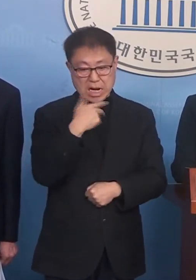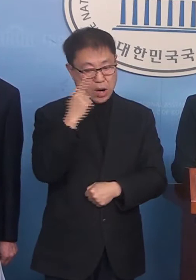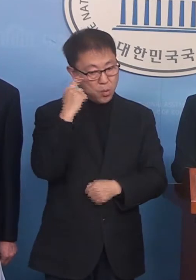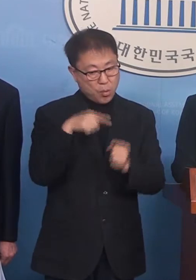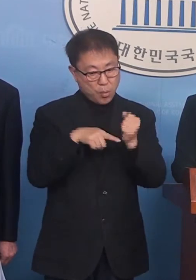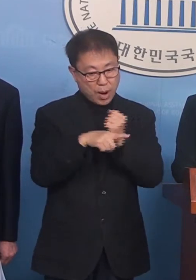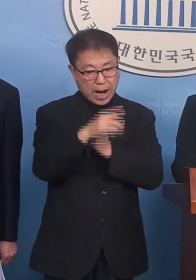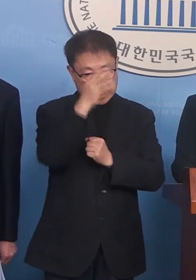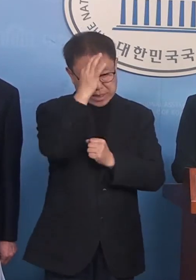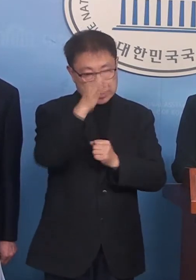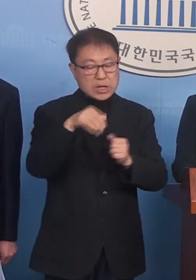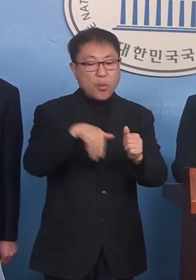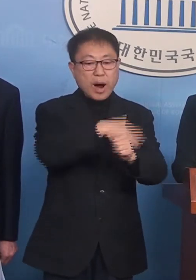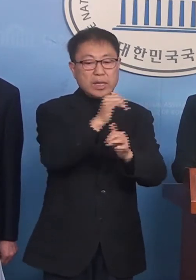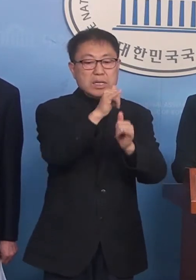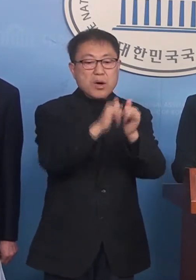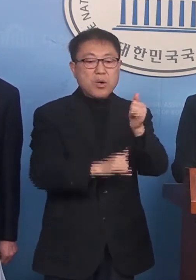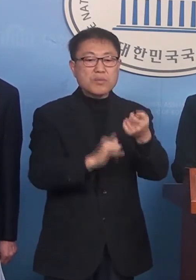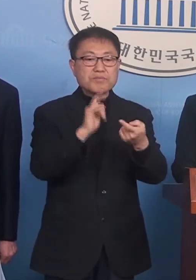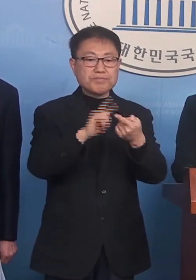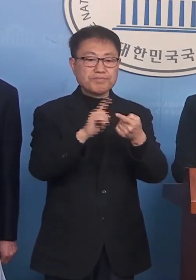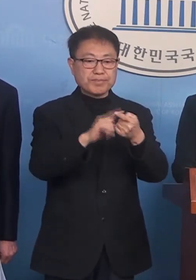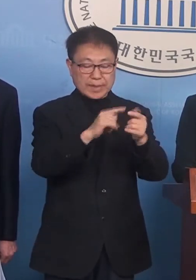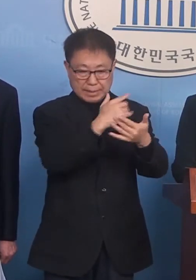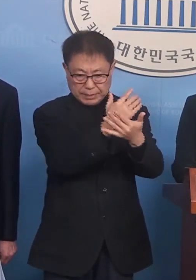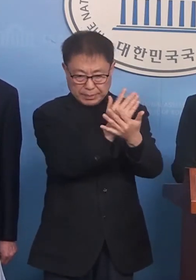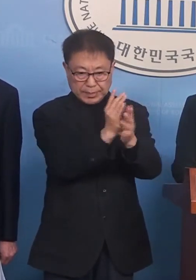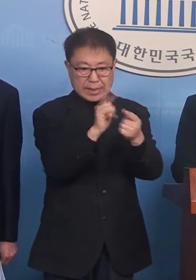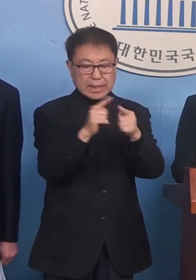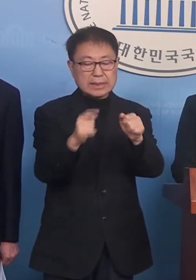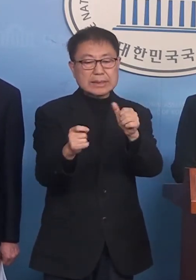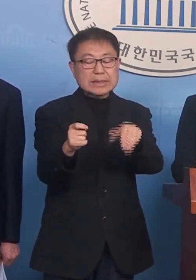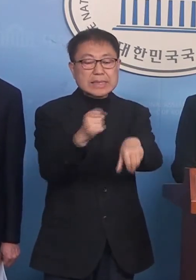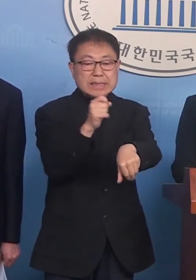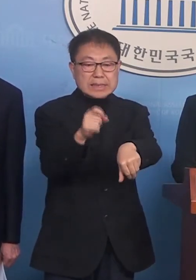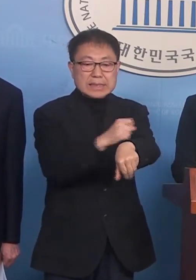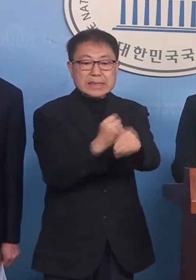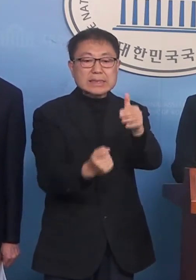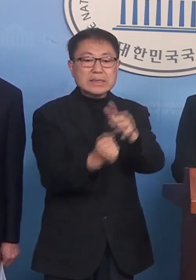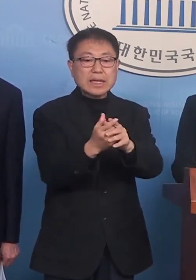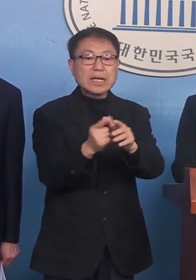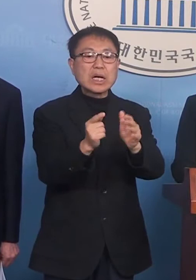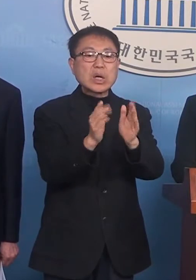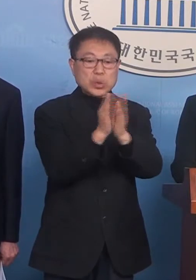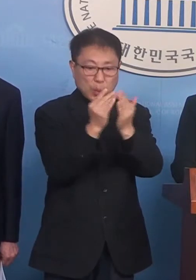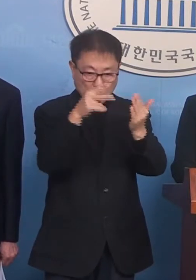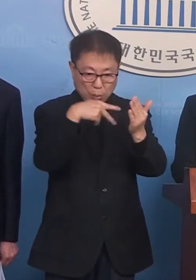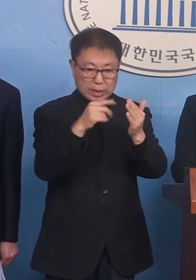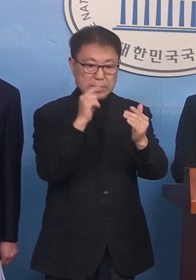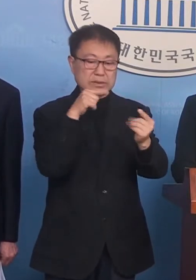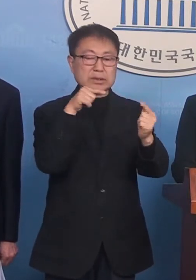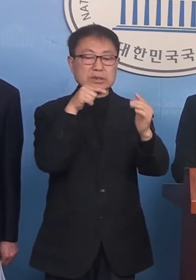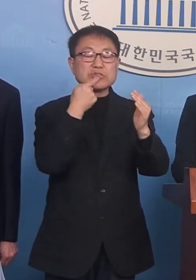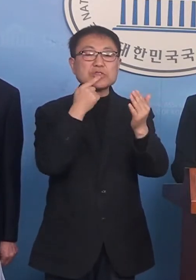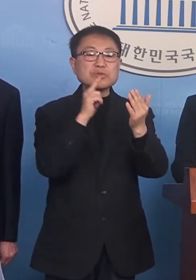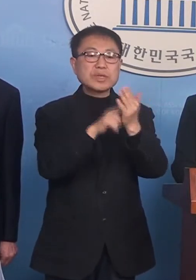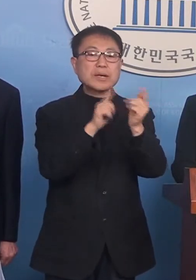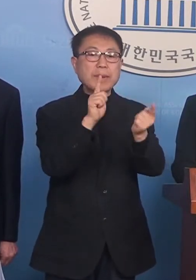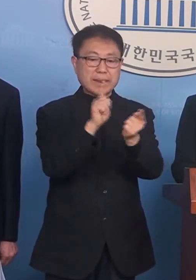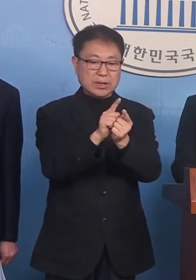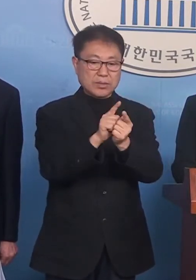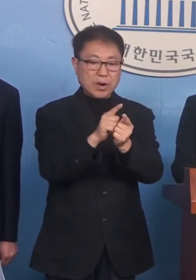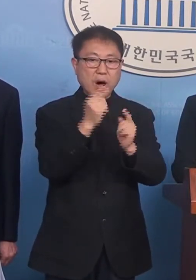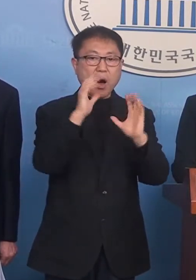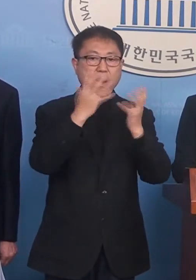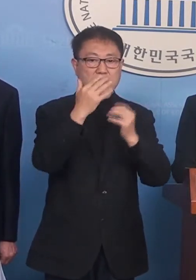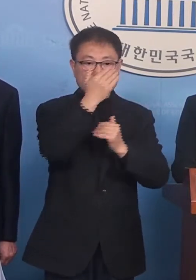과학기술, 환경, 역사, 문화 등의 테마들로 특성화된 도서관들을 쉽게 찾을 수 있고 어린이와